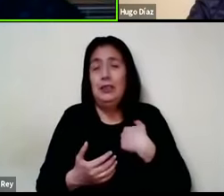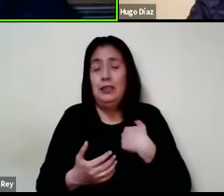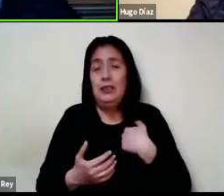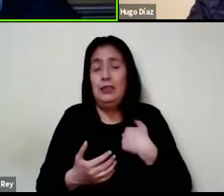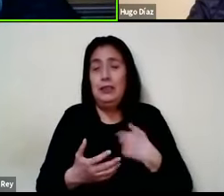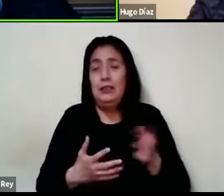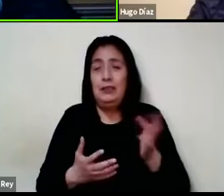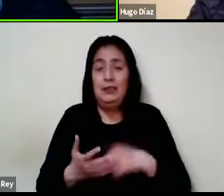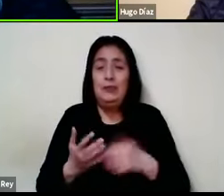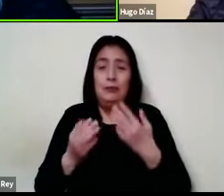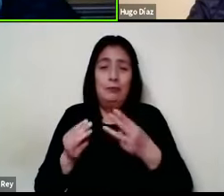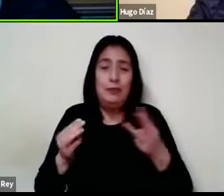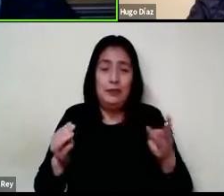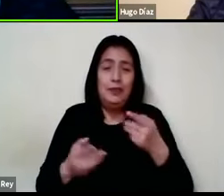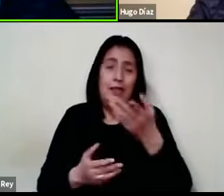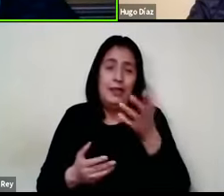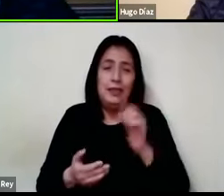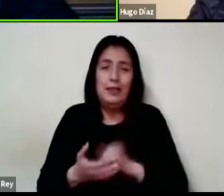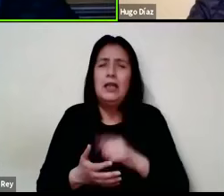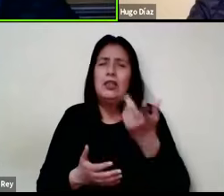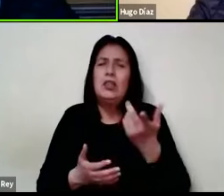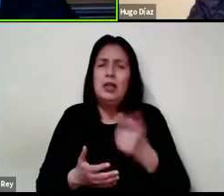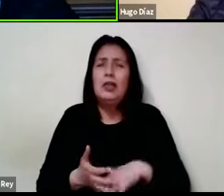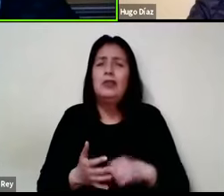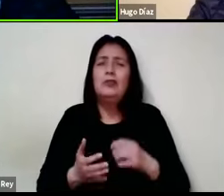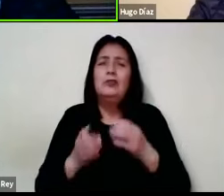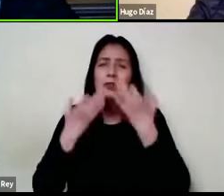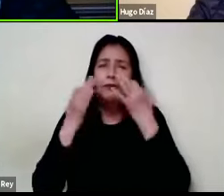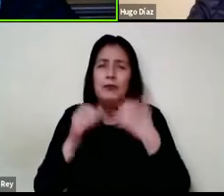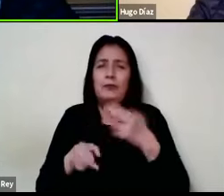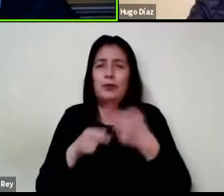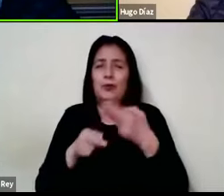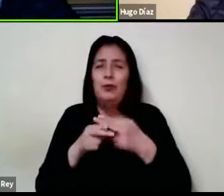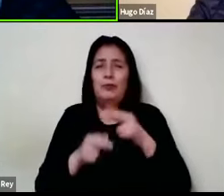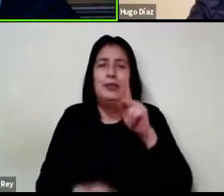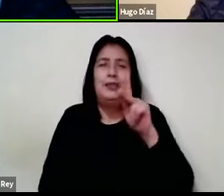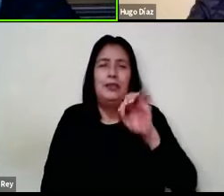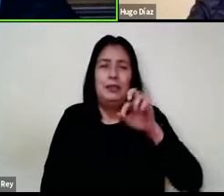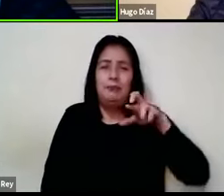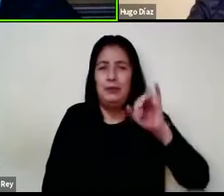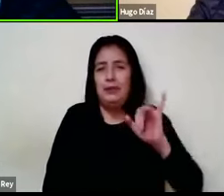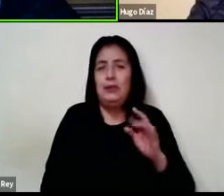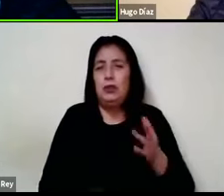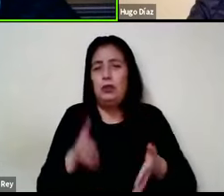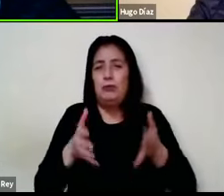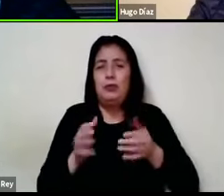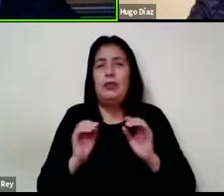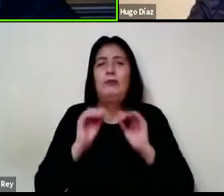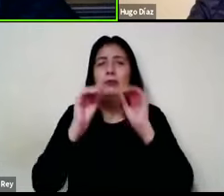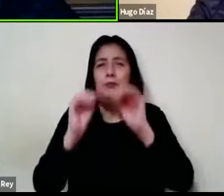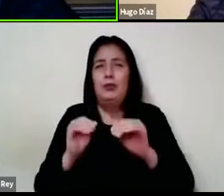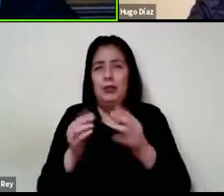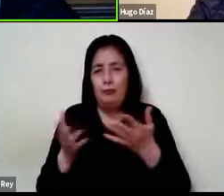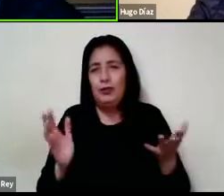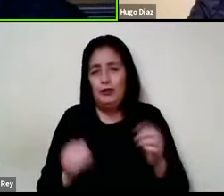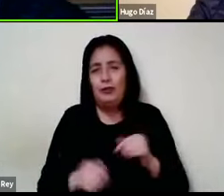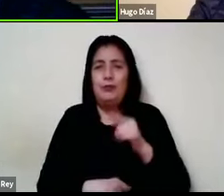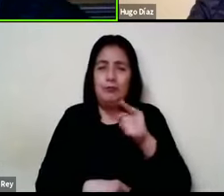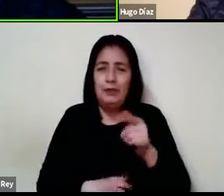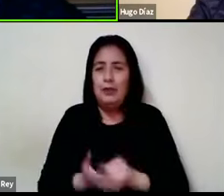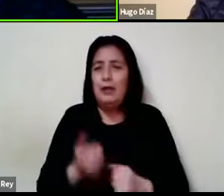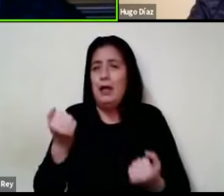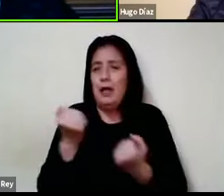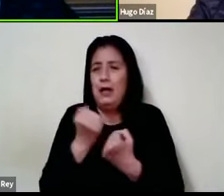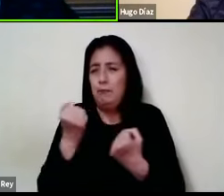más de material, hay una pequeña página de Facebook que se llama Kipi Robot, y ahí voy a colgar muchas cositas para también